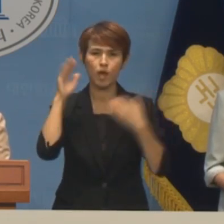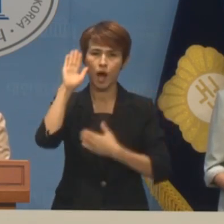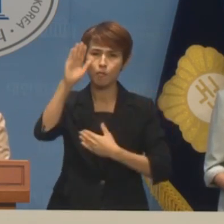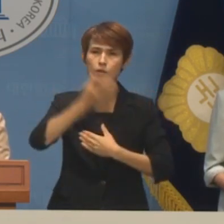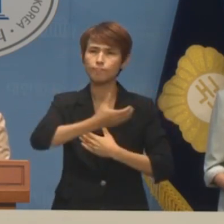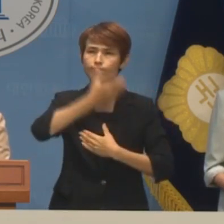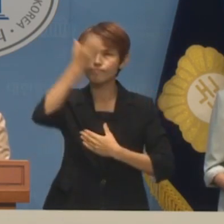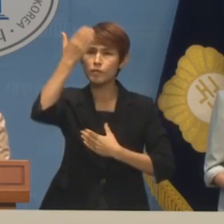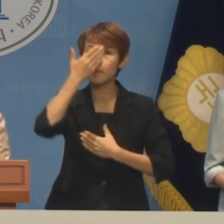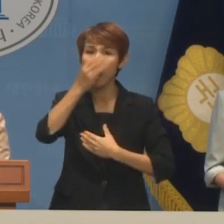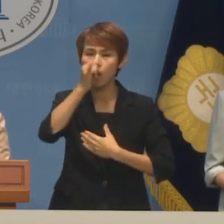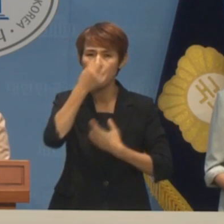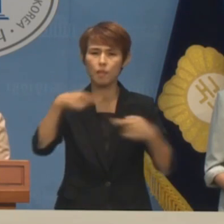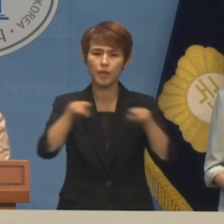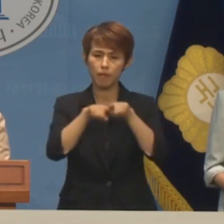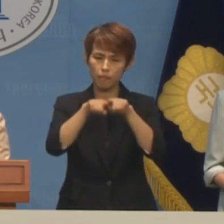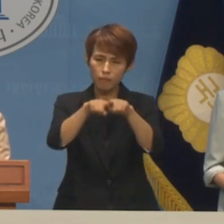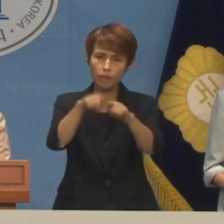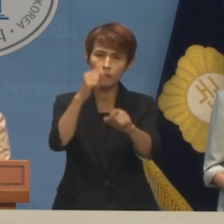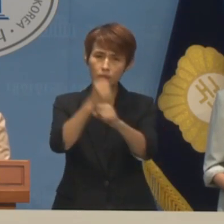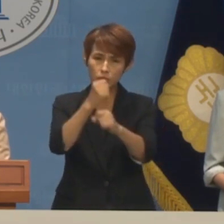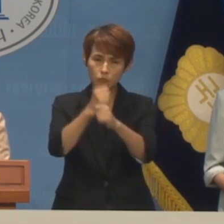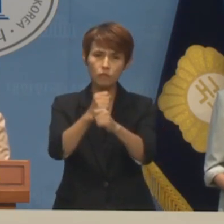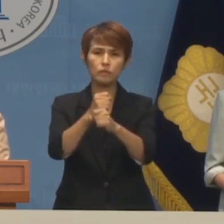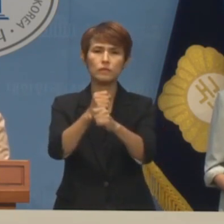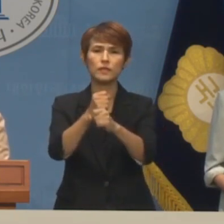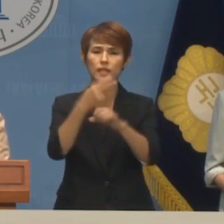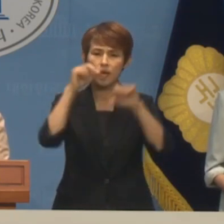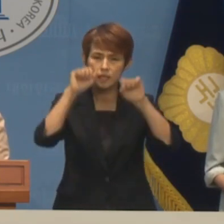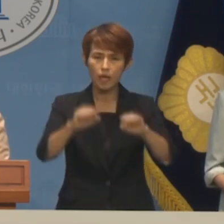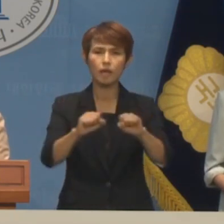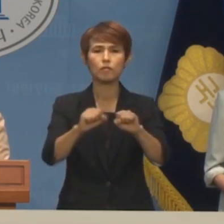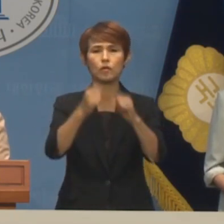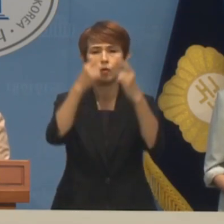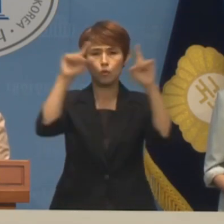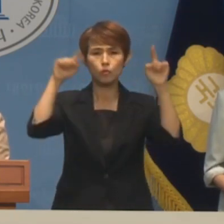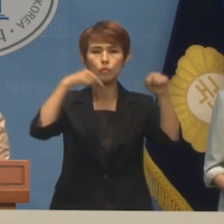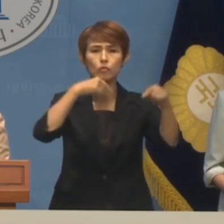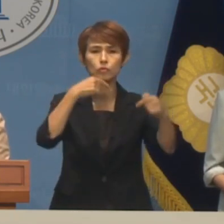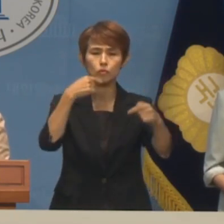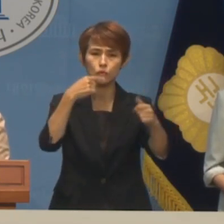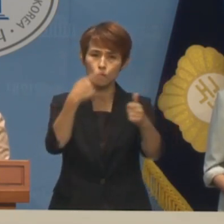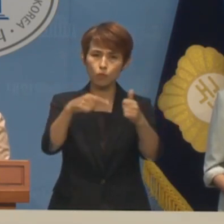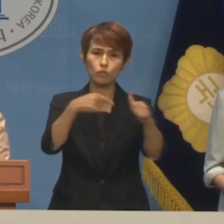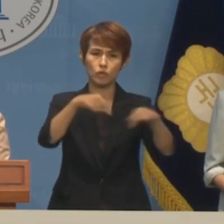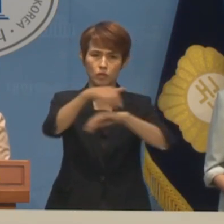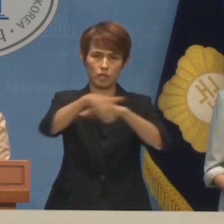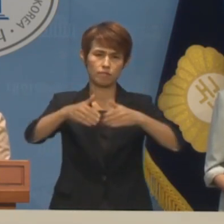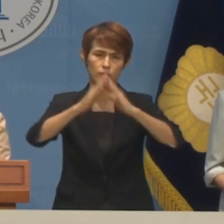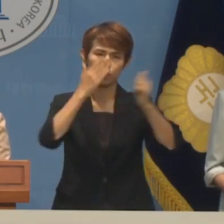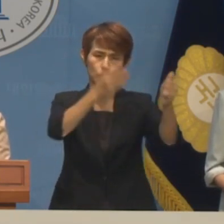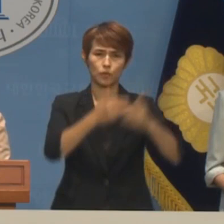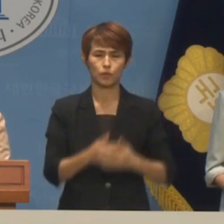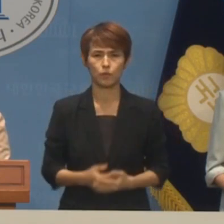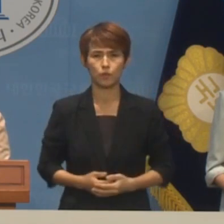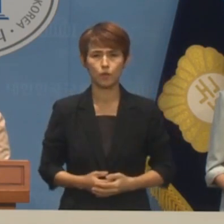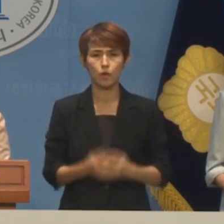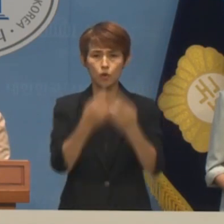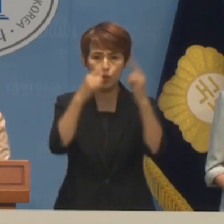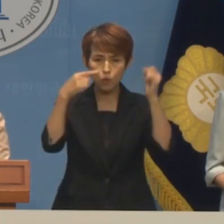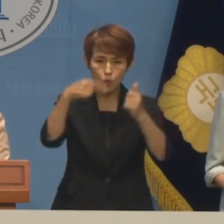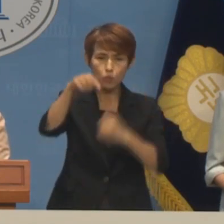함께 꿈꾸는 동반자가 될 수 있도록 상생적인 고등교육 정책을 수립하십시오. 교육